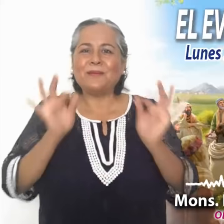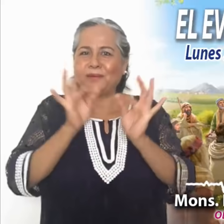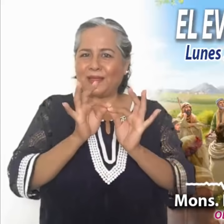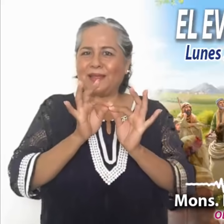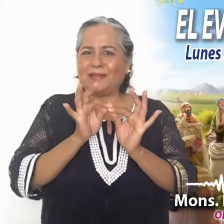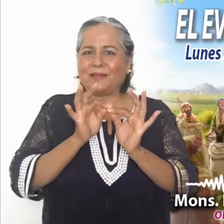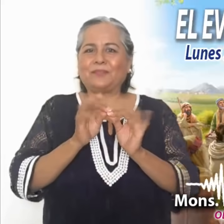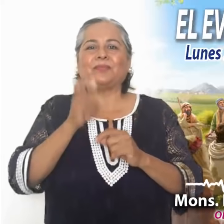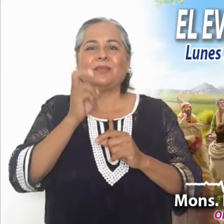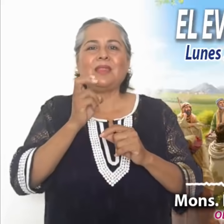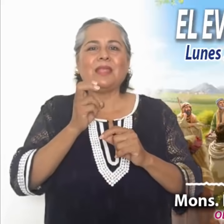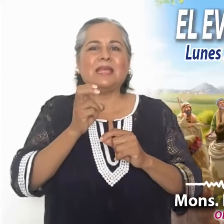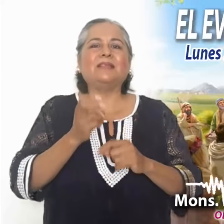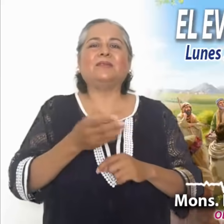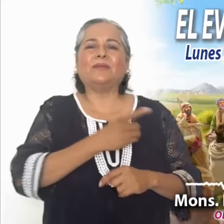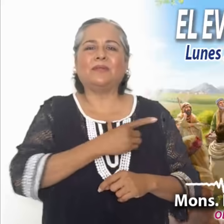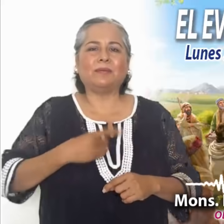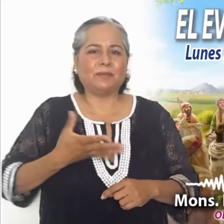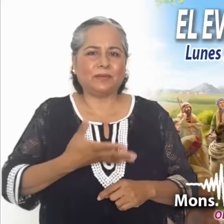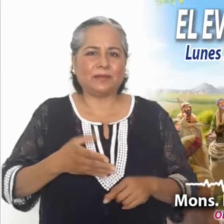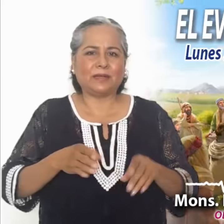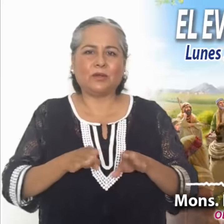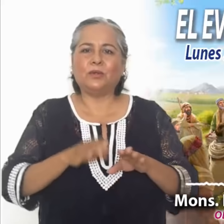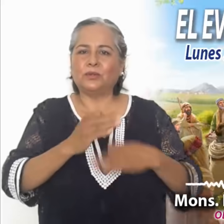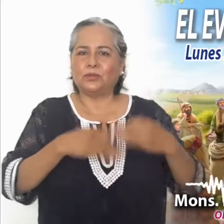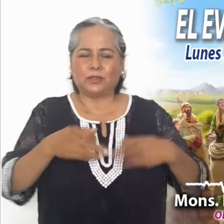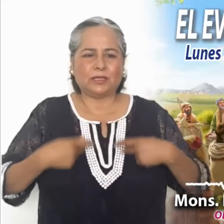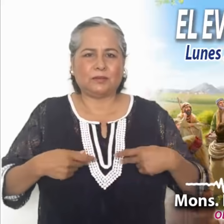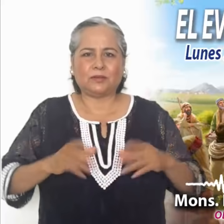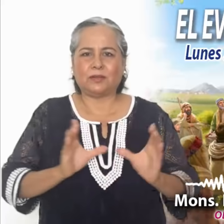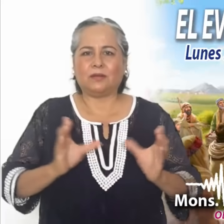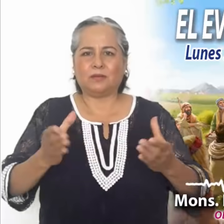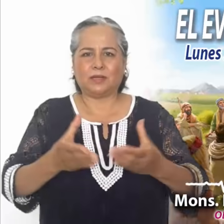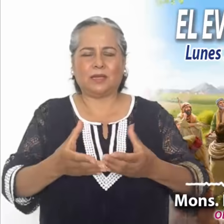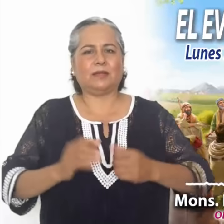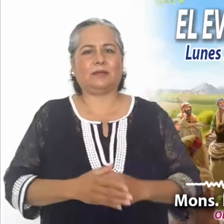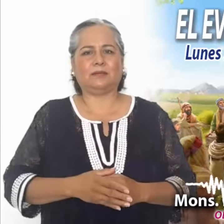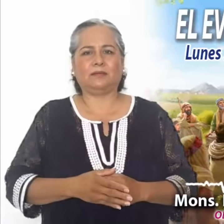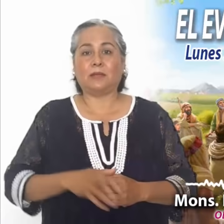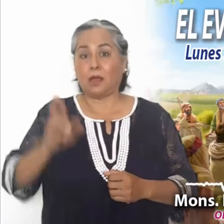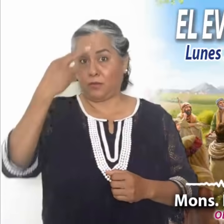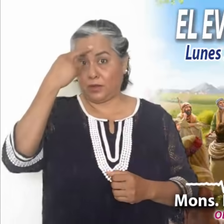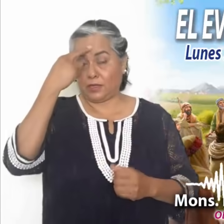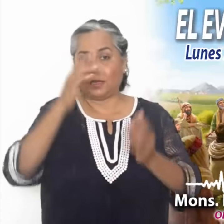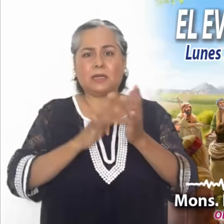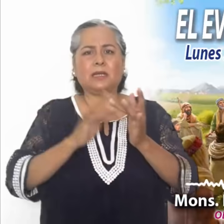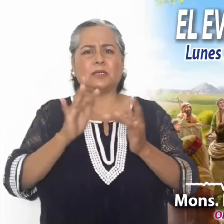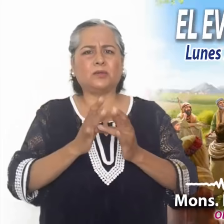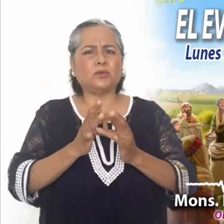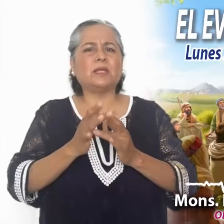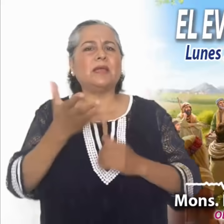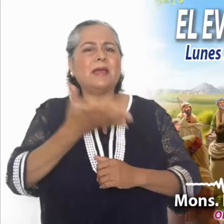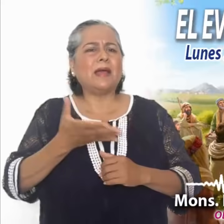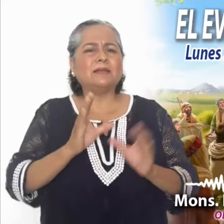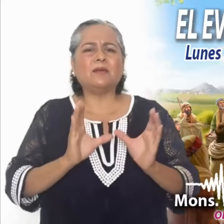importante de la vida de comunidad que está formando Jesús. Una comunidad que teniendo